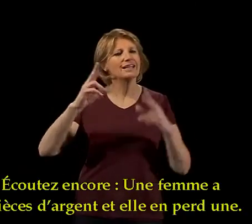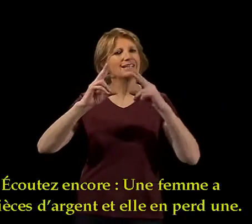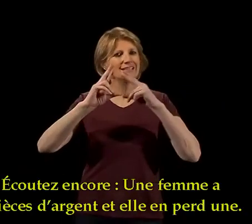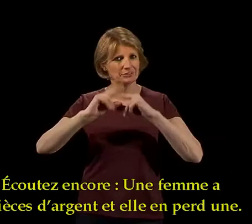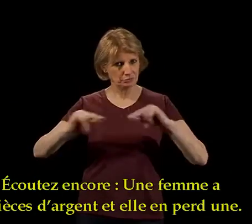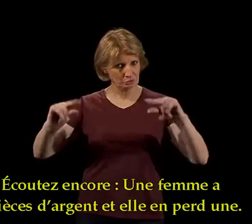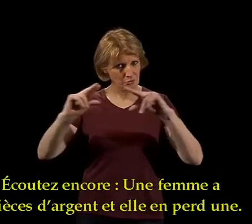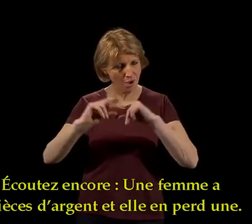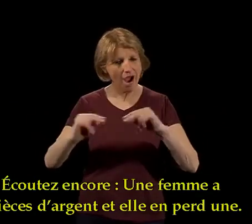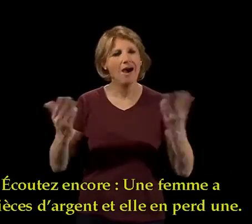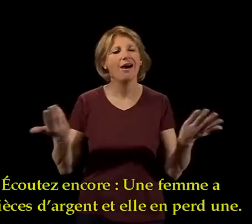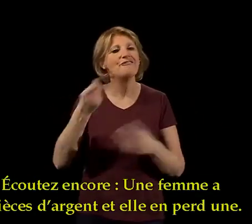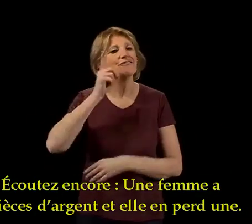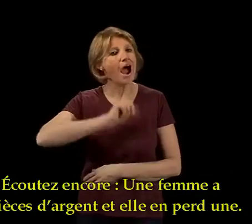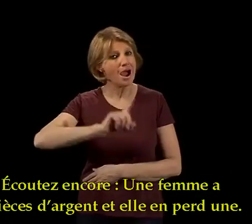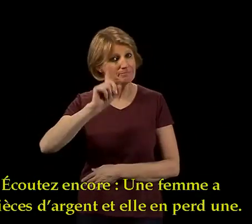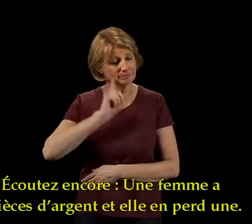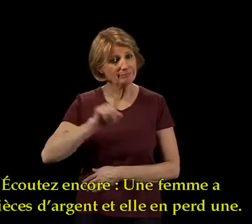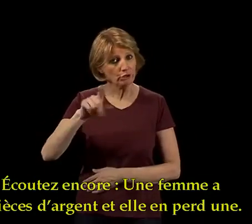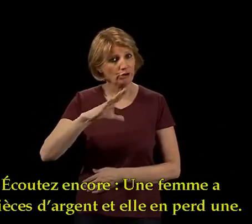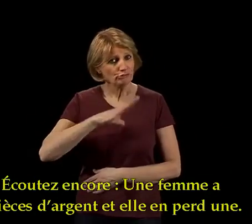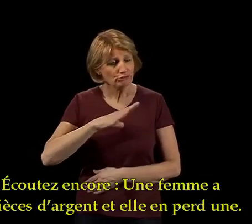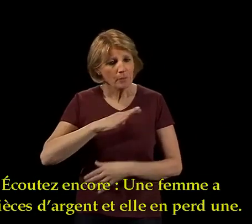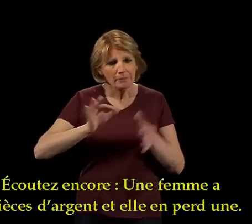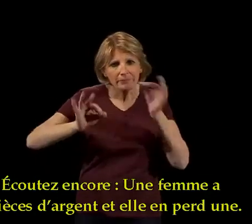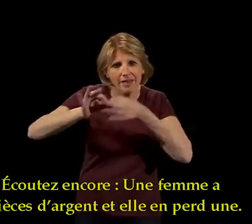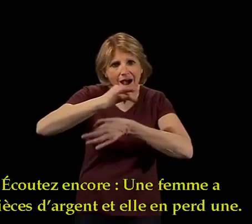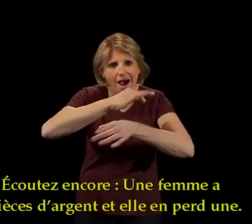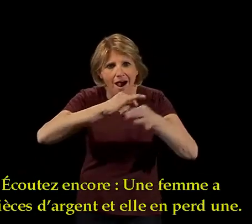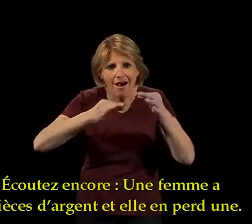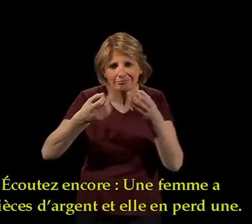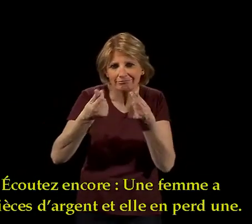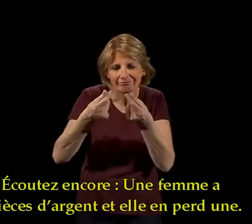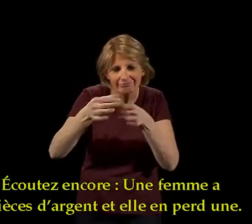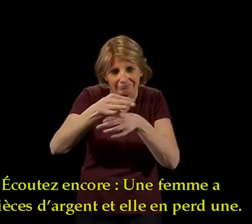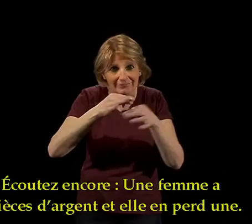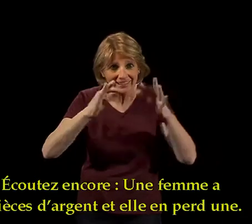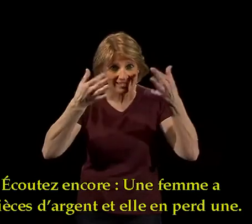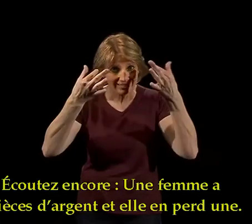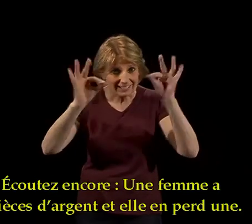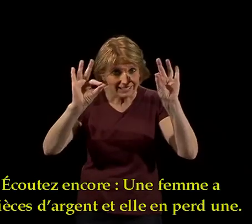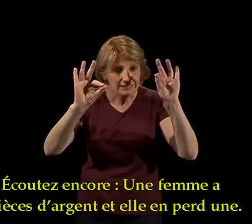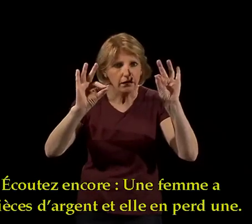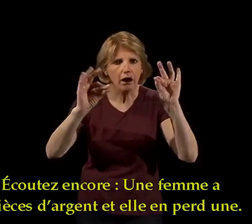Écoutez encore. Une femme a 10 pièces d'argent et elle en perd